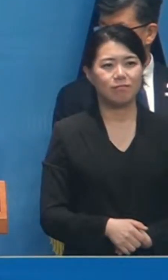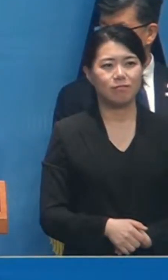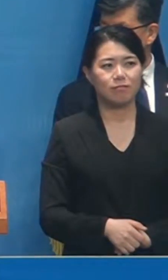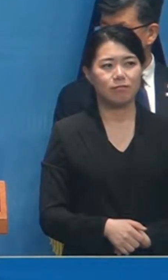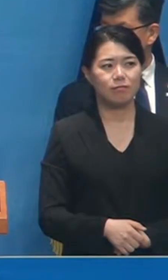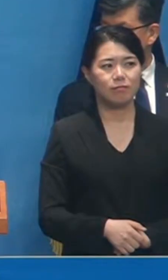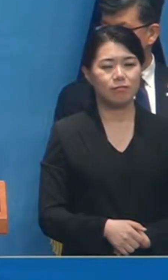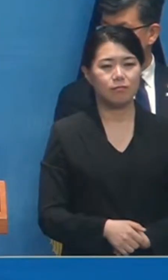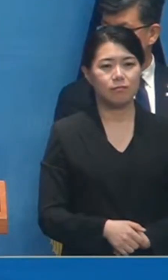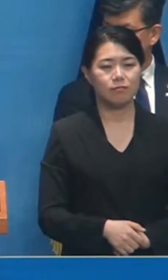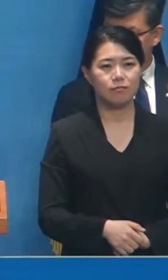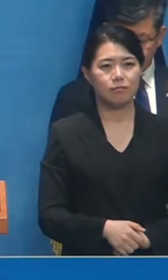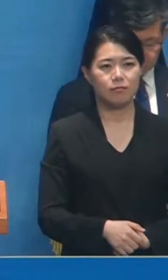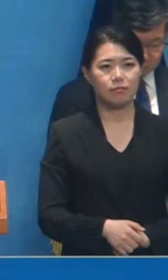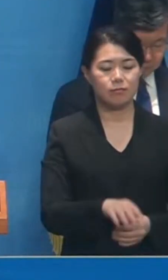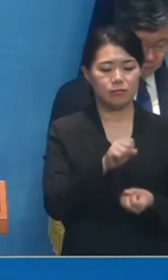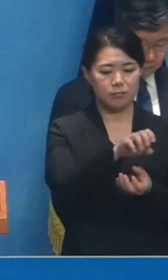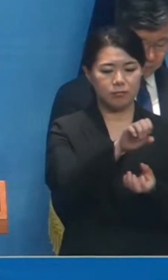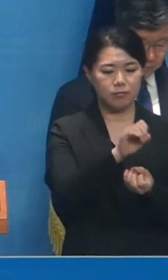그리고